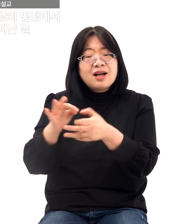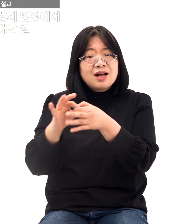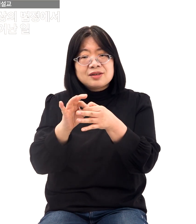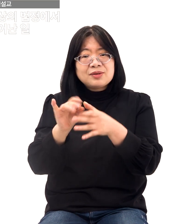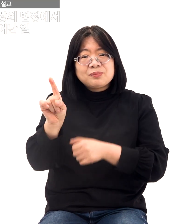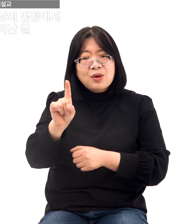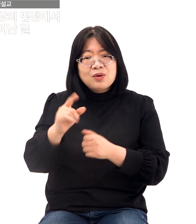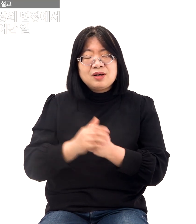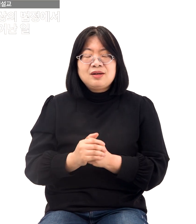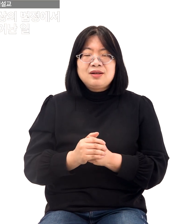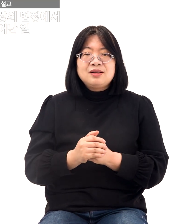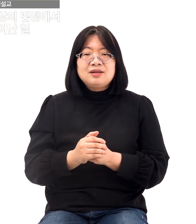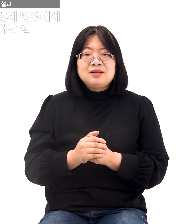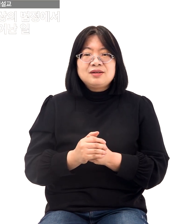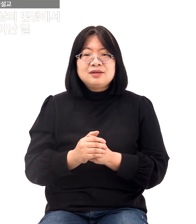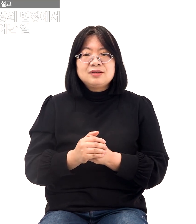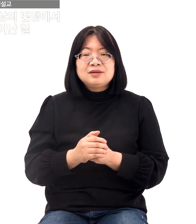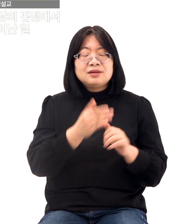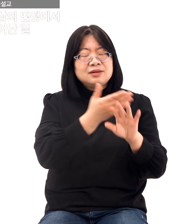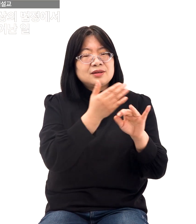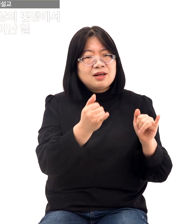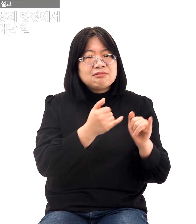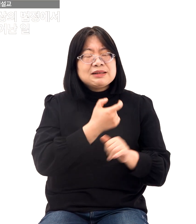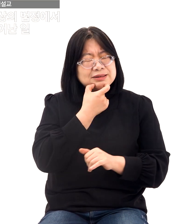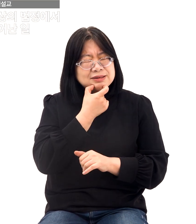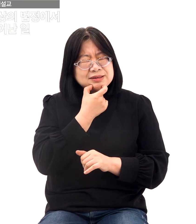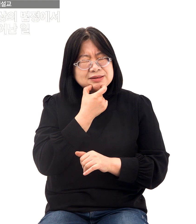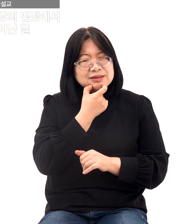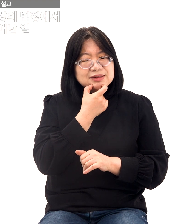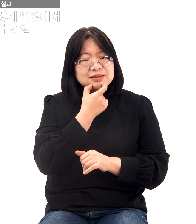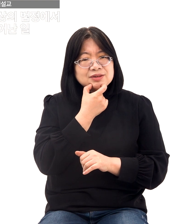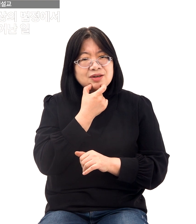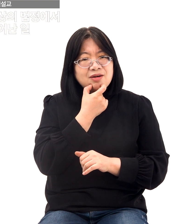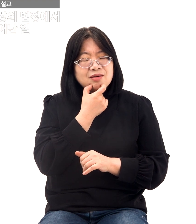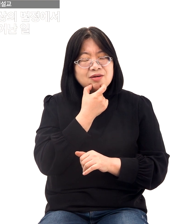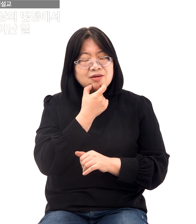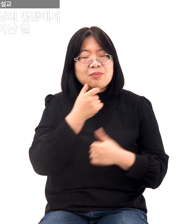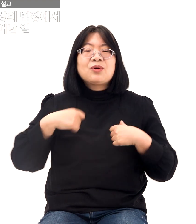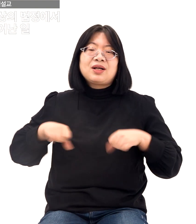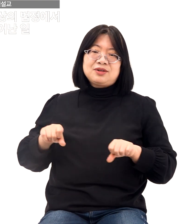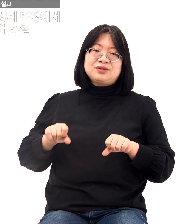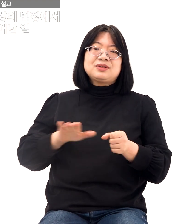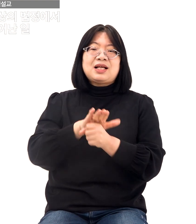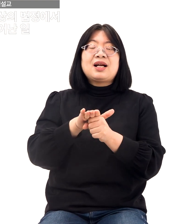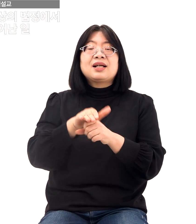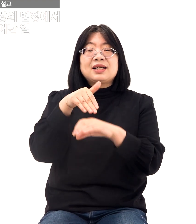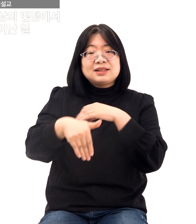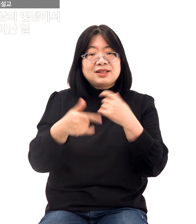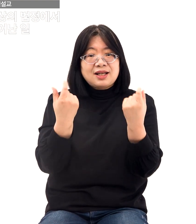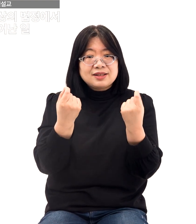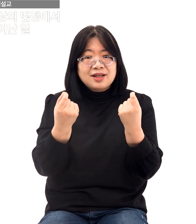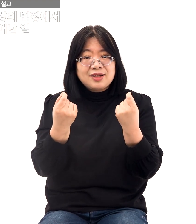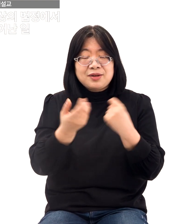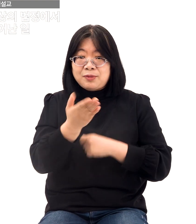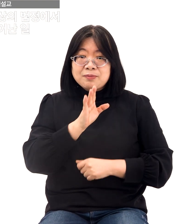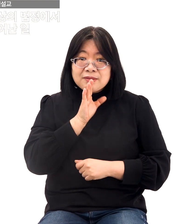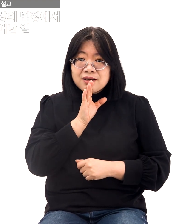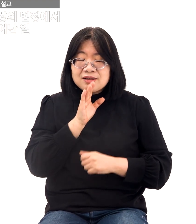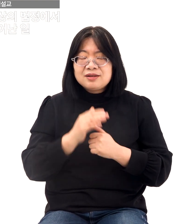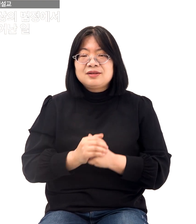관계는 상대방이 싫어하는 걸 안 하는 것도 사랑의 방식입니다. 맞죠,